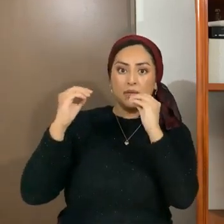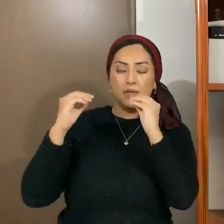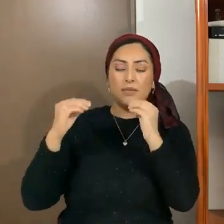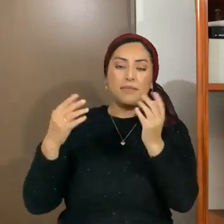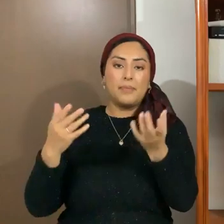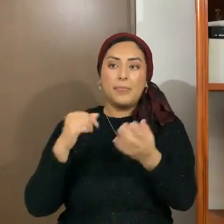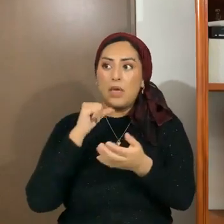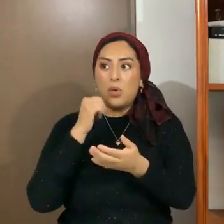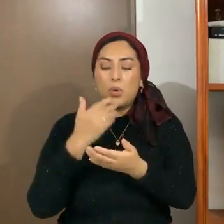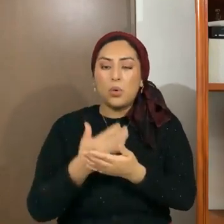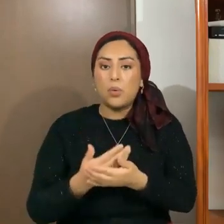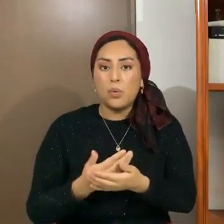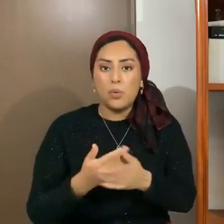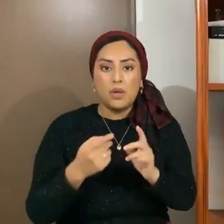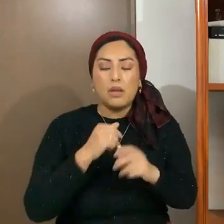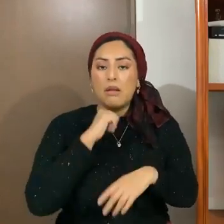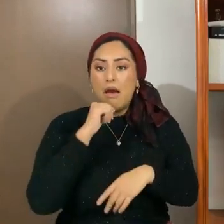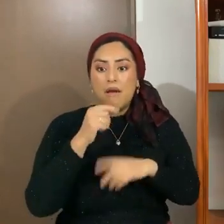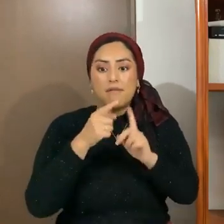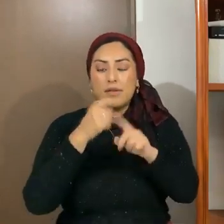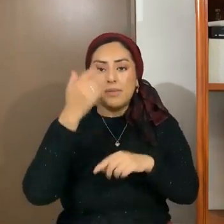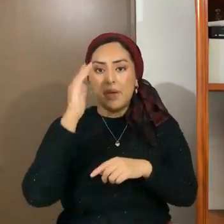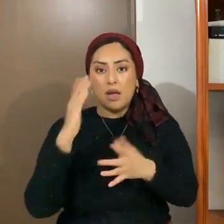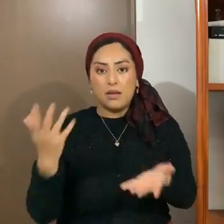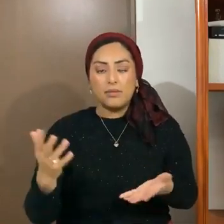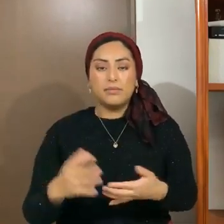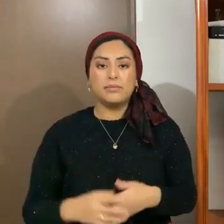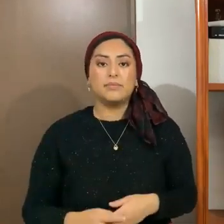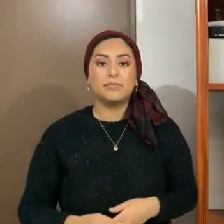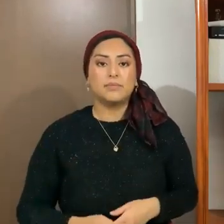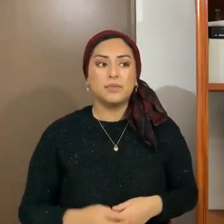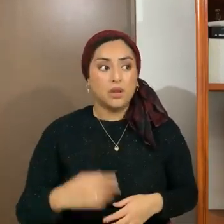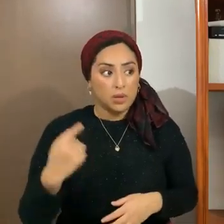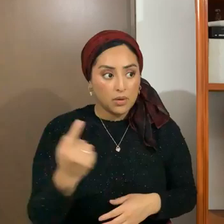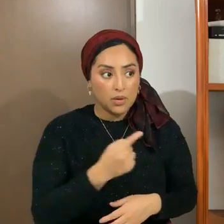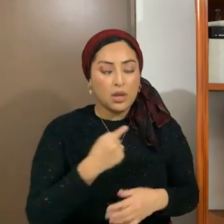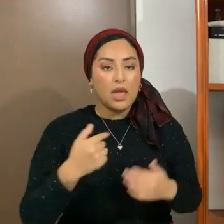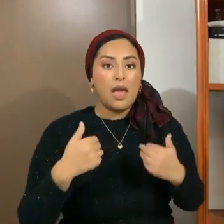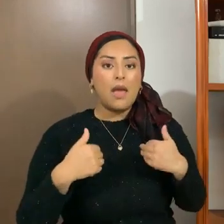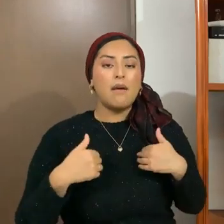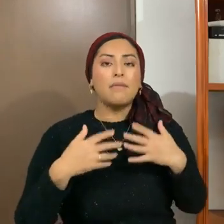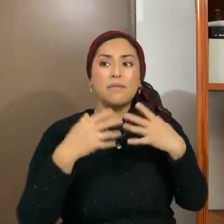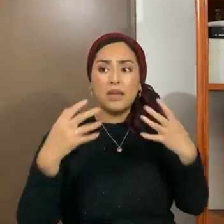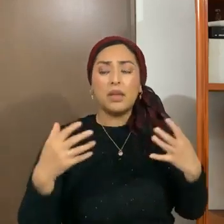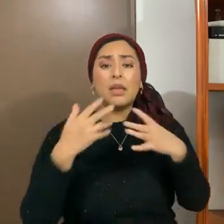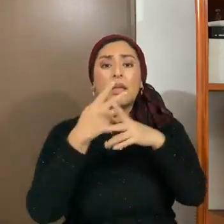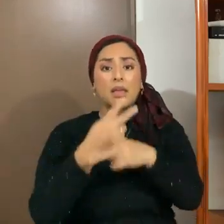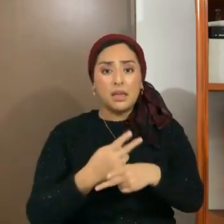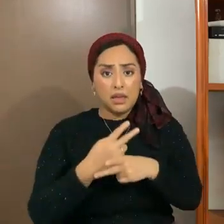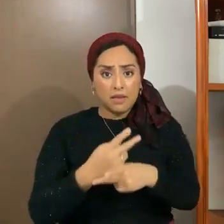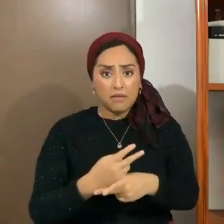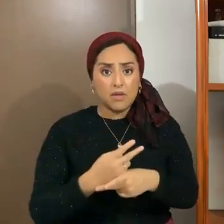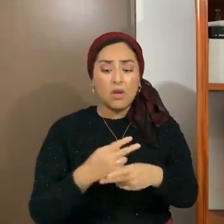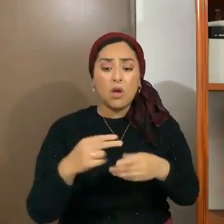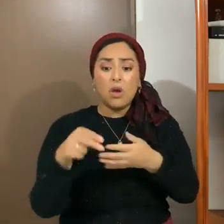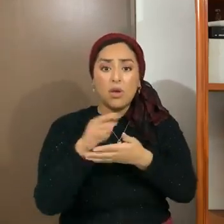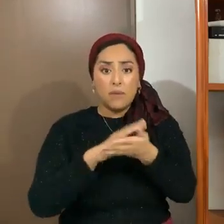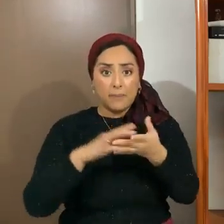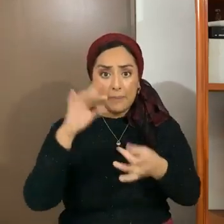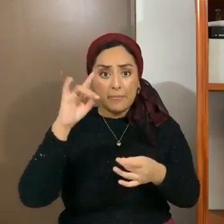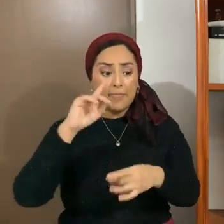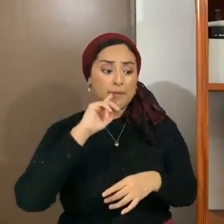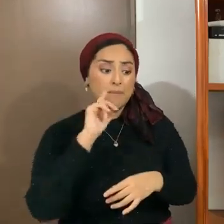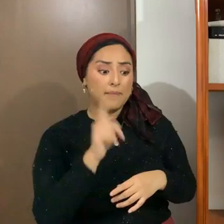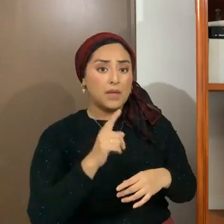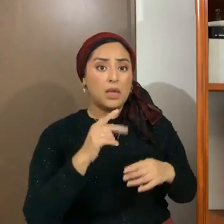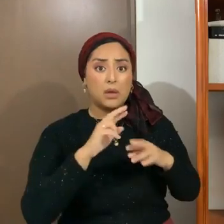es de Yahweh, no es del Eterno. Entonces, amados Sahim, tengamos mucho cuidado. Si nos envía el Ruach HaKodesh es porque